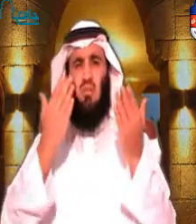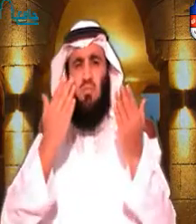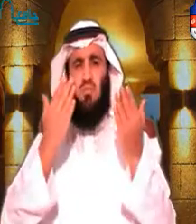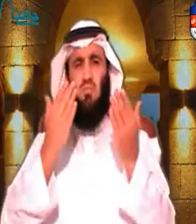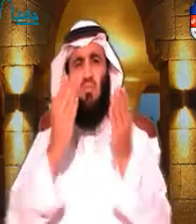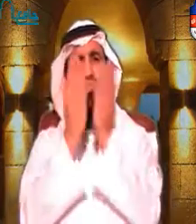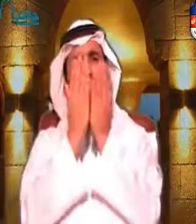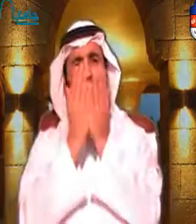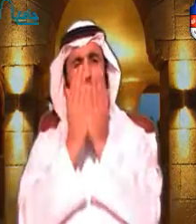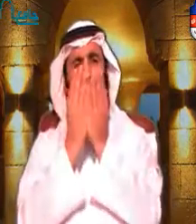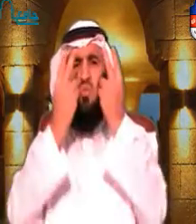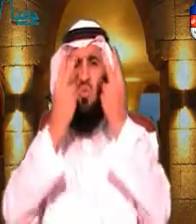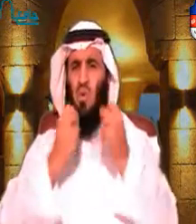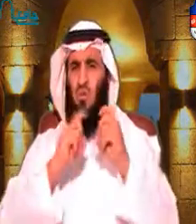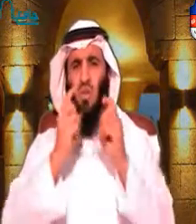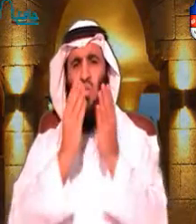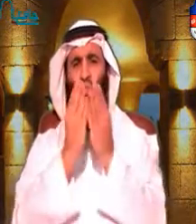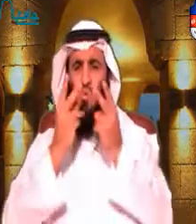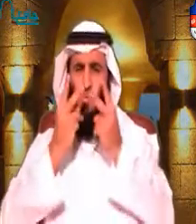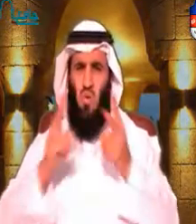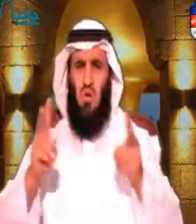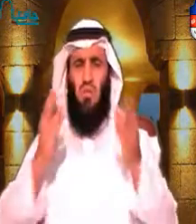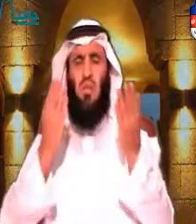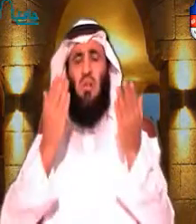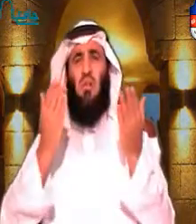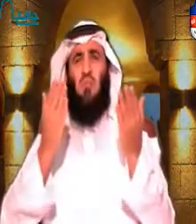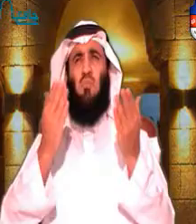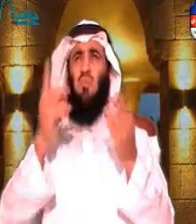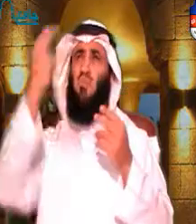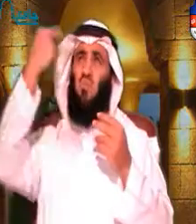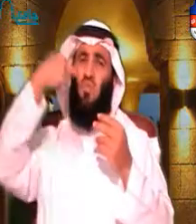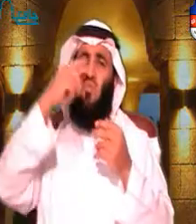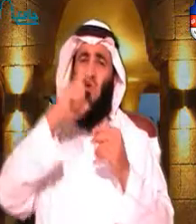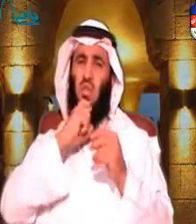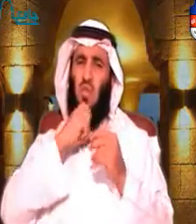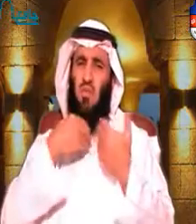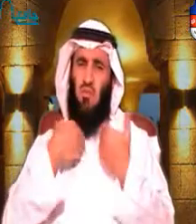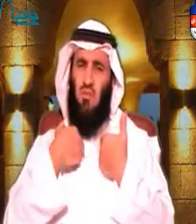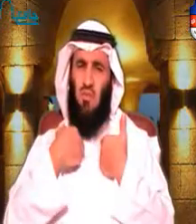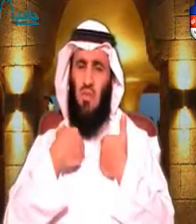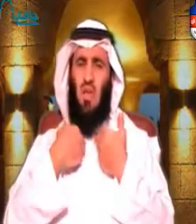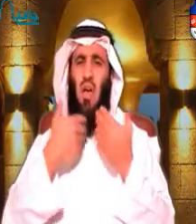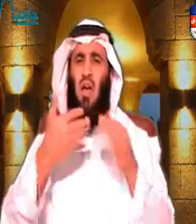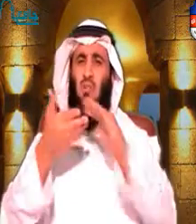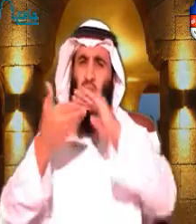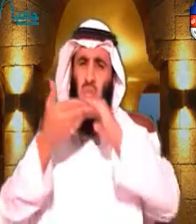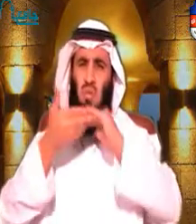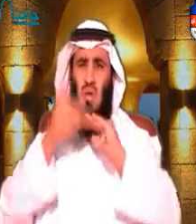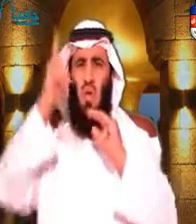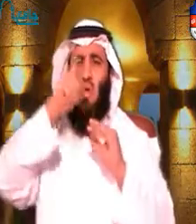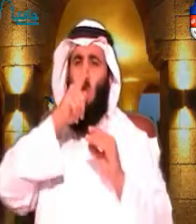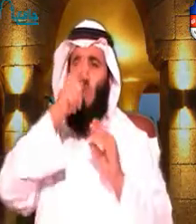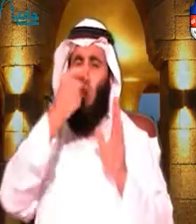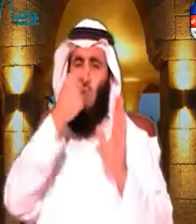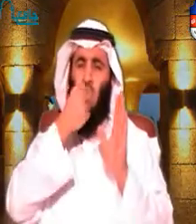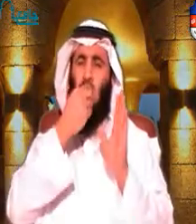واستجب دعاءنا وارحم ضعفنا واجبر كسرنا ويسر أمرنا. قلت وقولك الحق